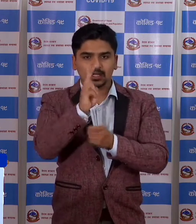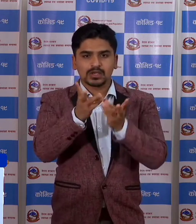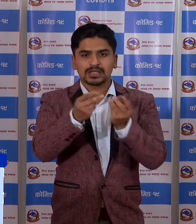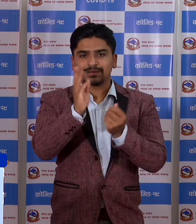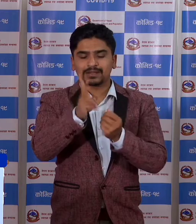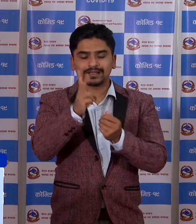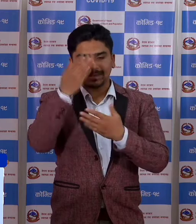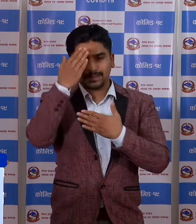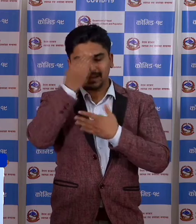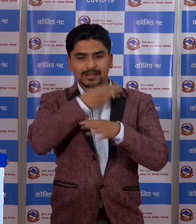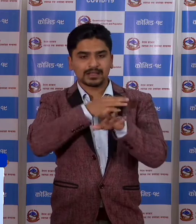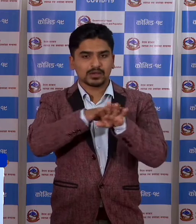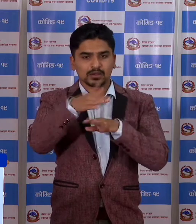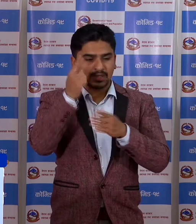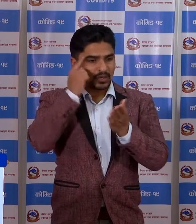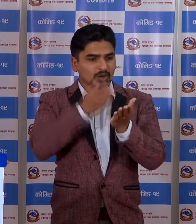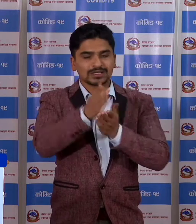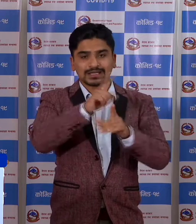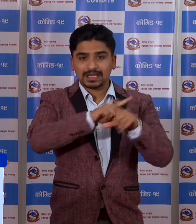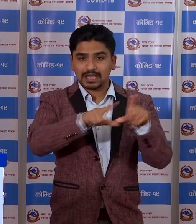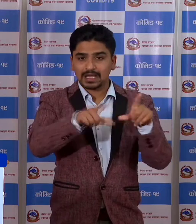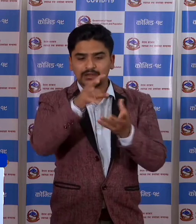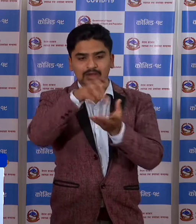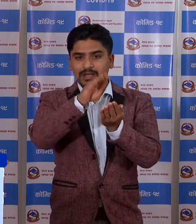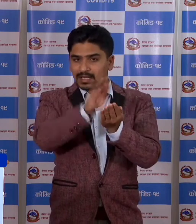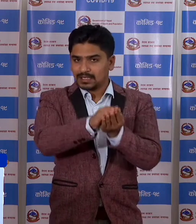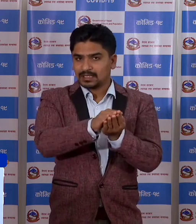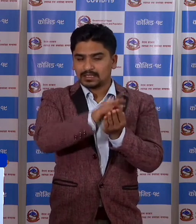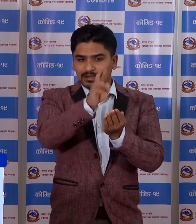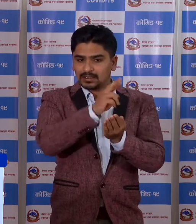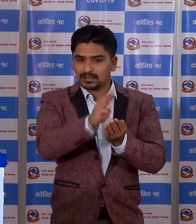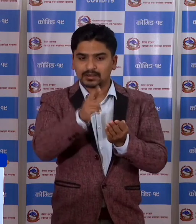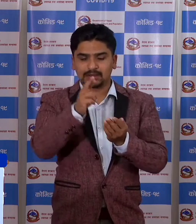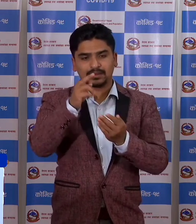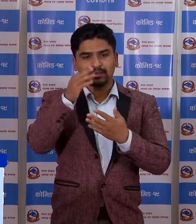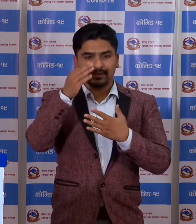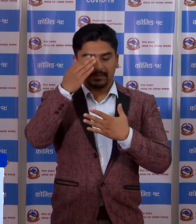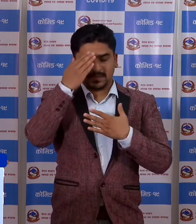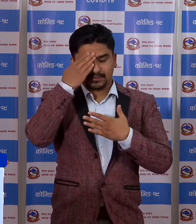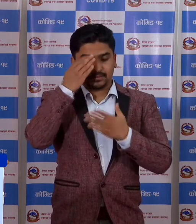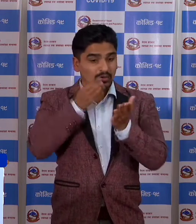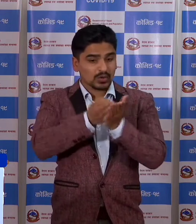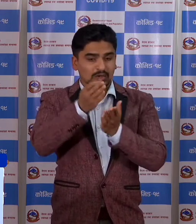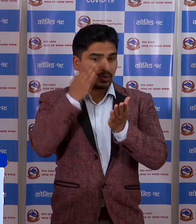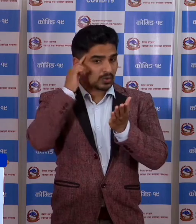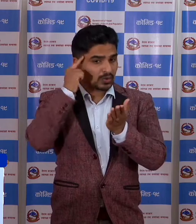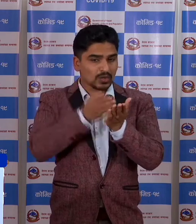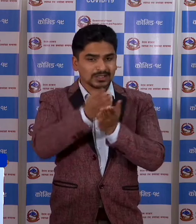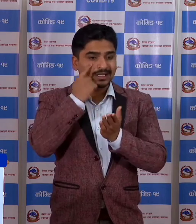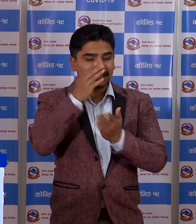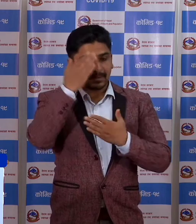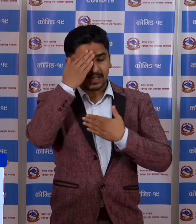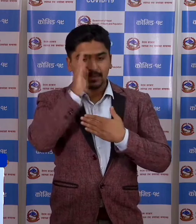हिसाबले त्यस्ता संक्रमित व्यक्तिहरूलाई जो लक्षण छैन त्यस्ता ठाउँहरूमा राख्ने, र त्यस्ता संक्रमित व्यक्तिहरू जसमा लक्षण छ, जो बिरामी